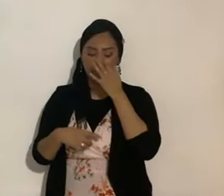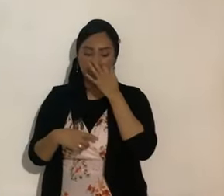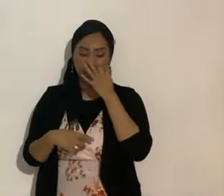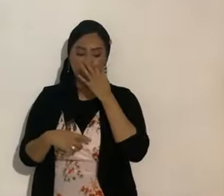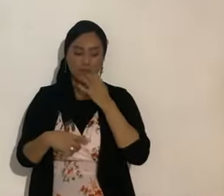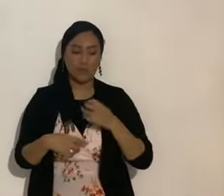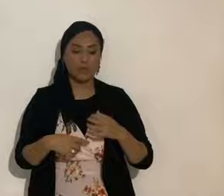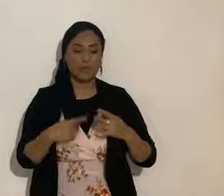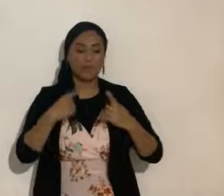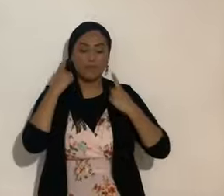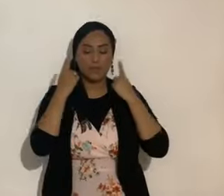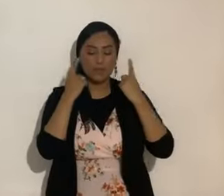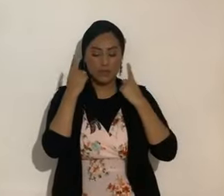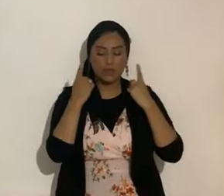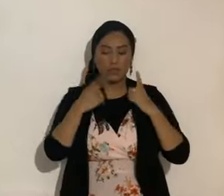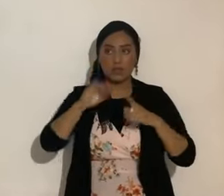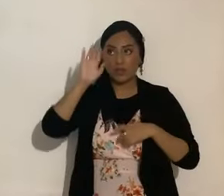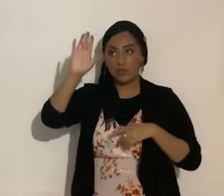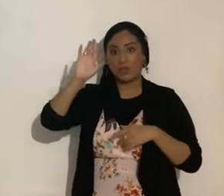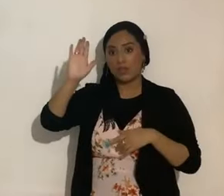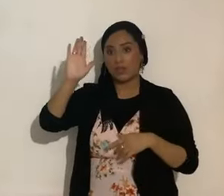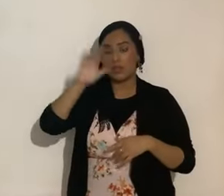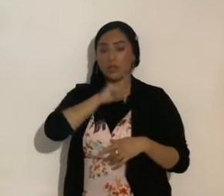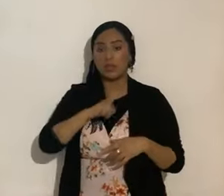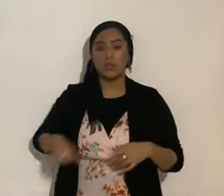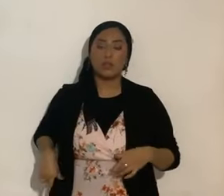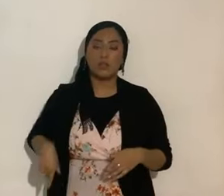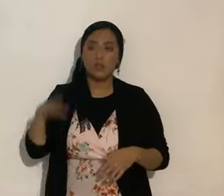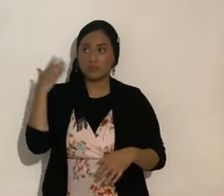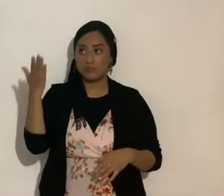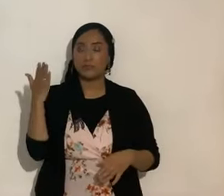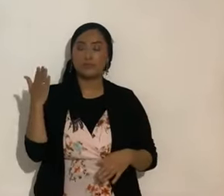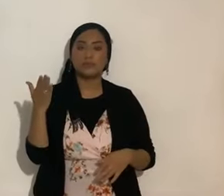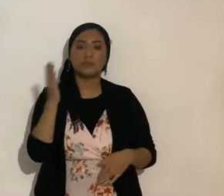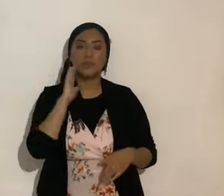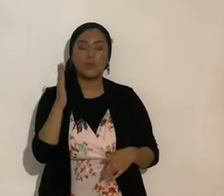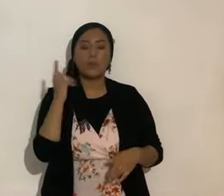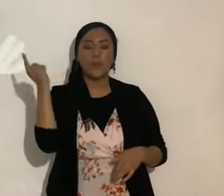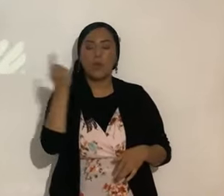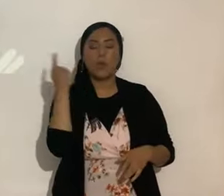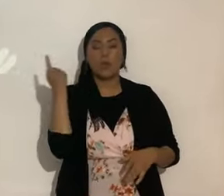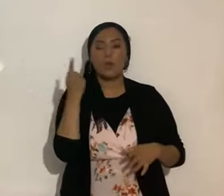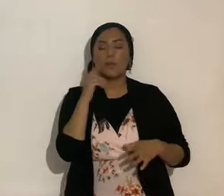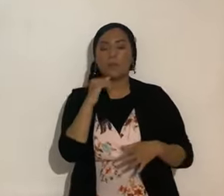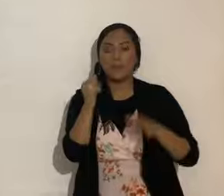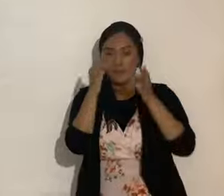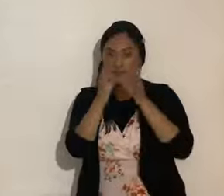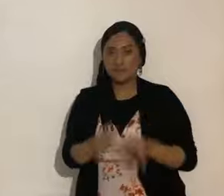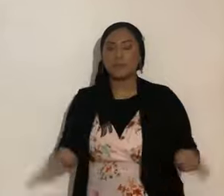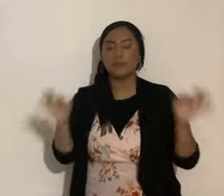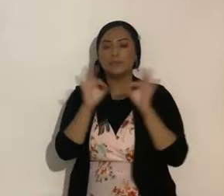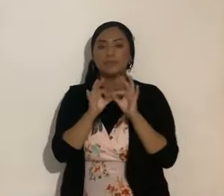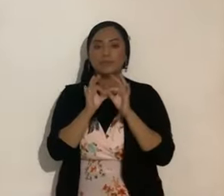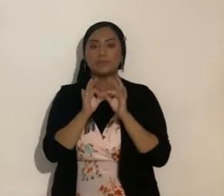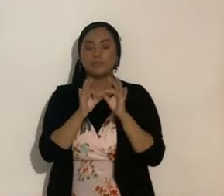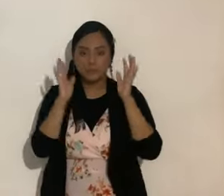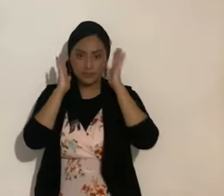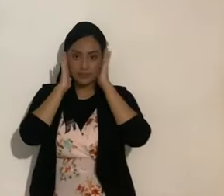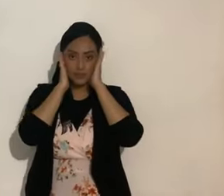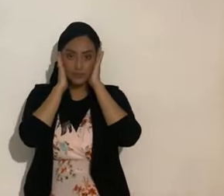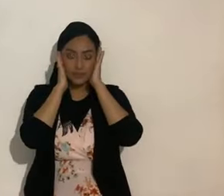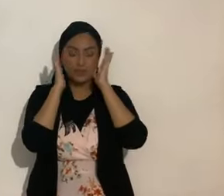el análisis de él como Señor, como Adón, será el único que cuente. A ver, vamos a poner atención a